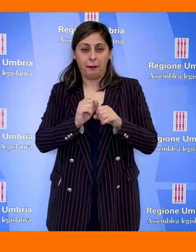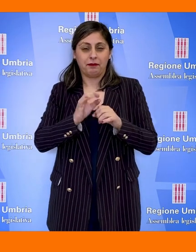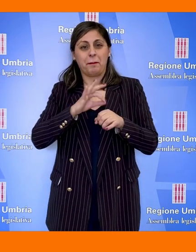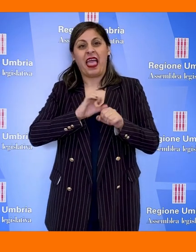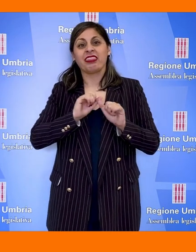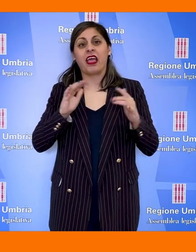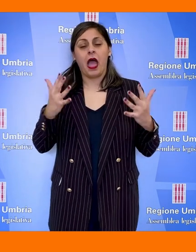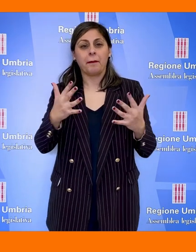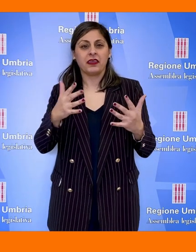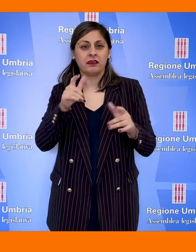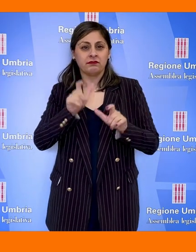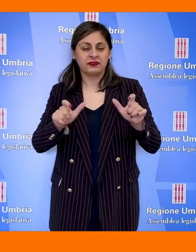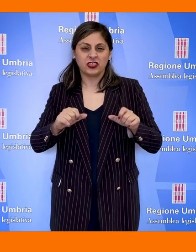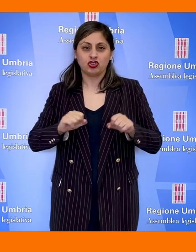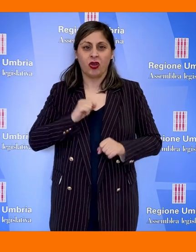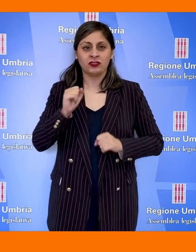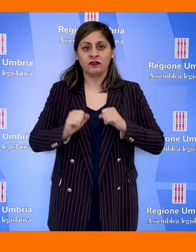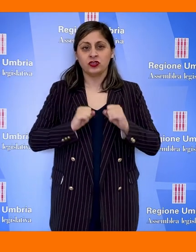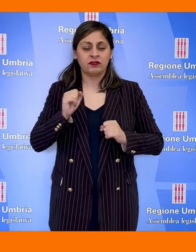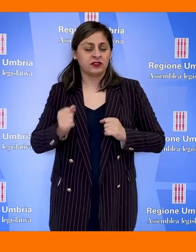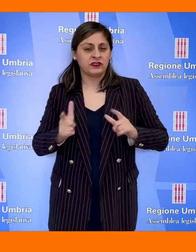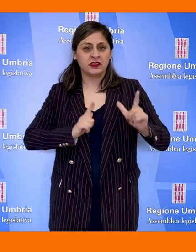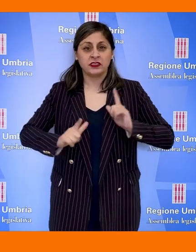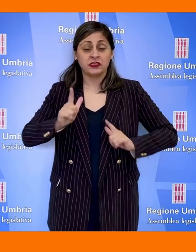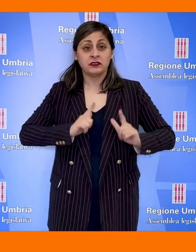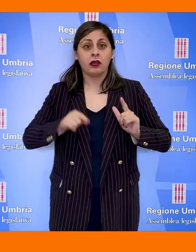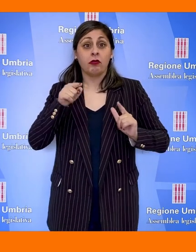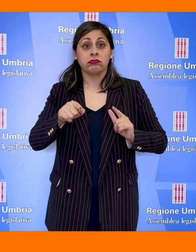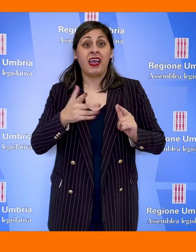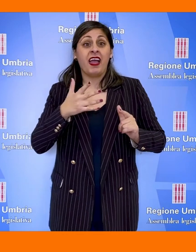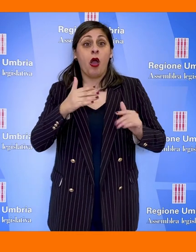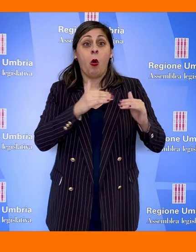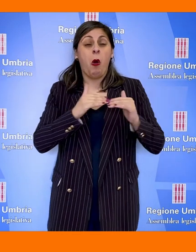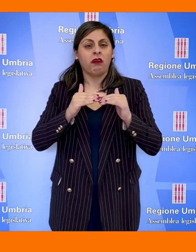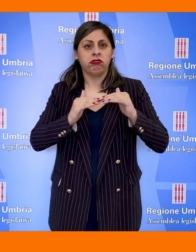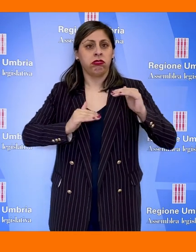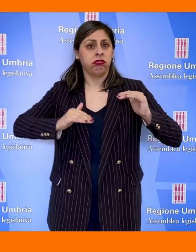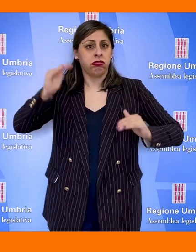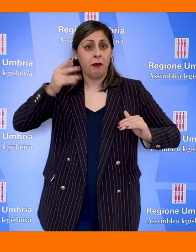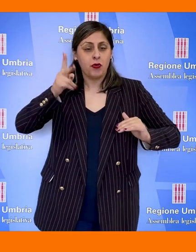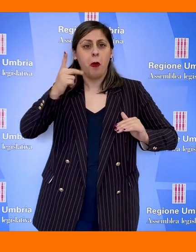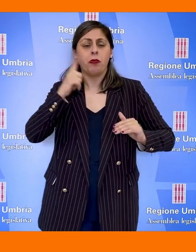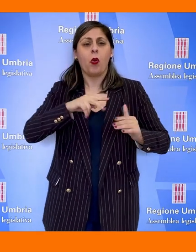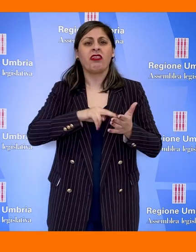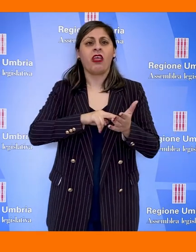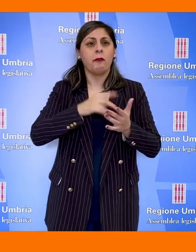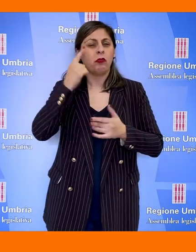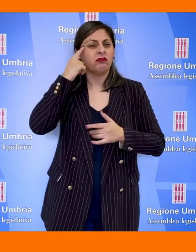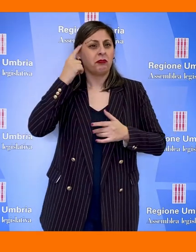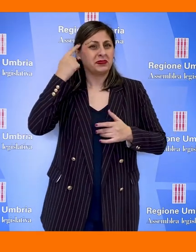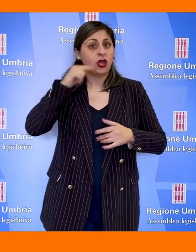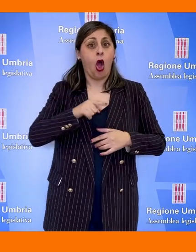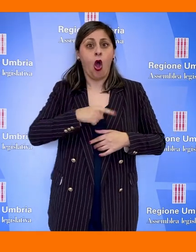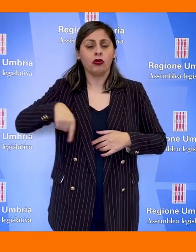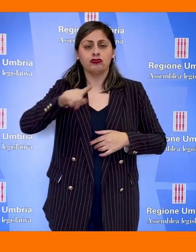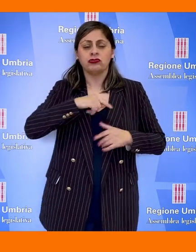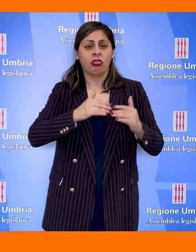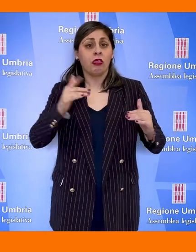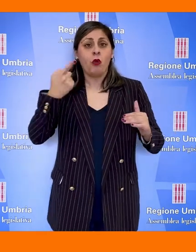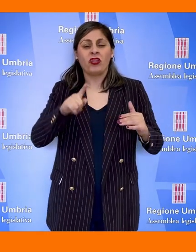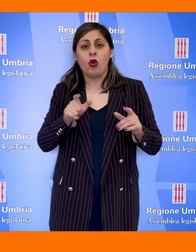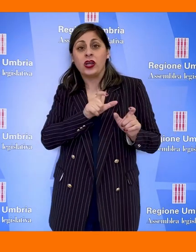che lascerà la pandemia ed ha aumentato non solo le disuguaglianze ma anche le fragilità psicologiche delle